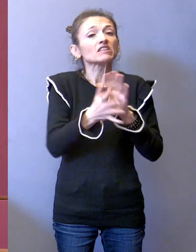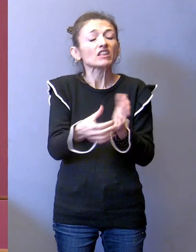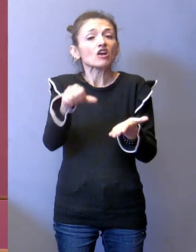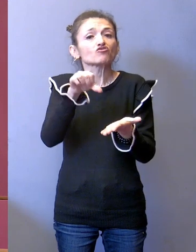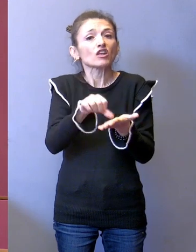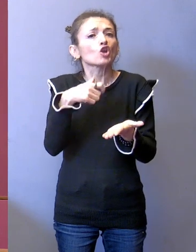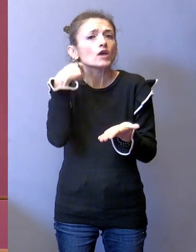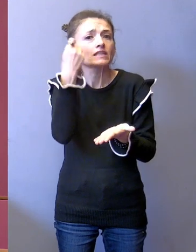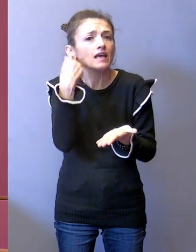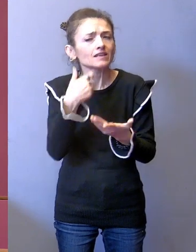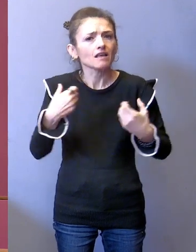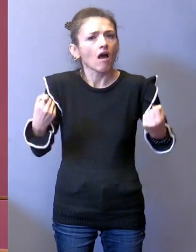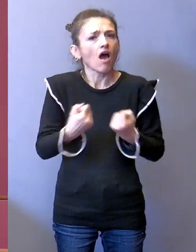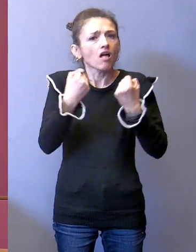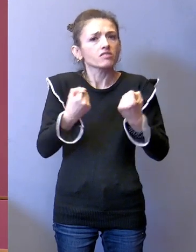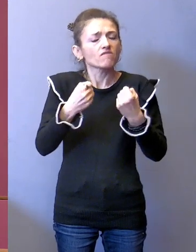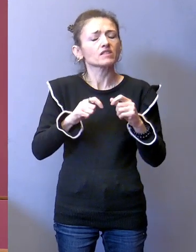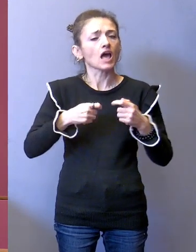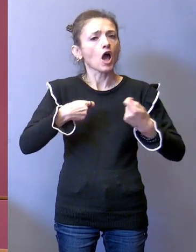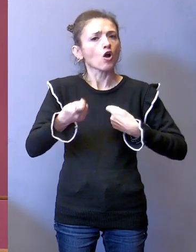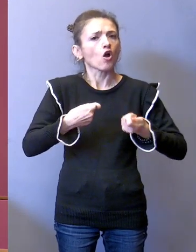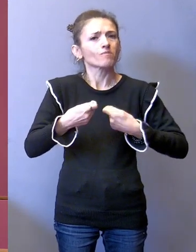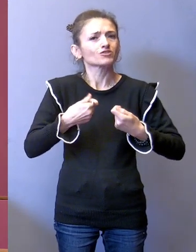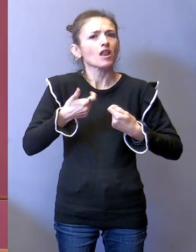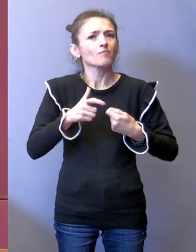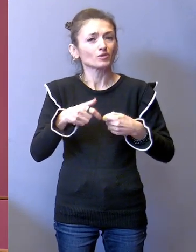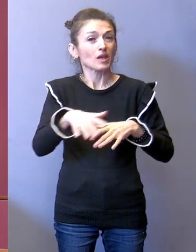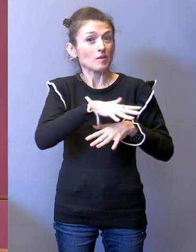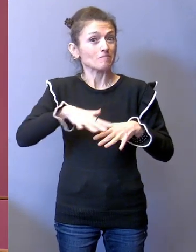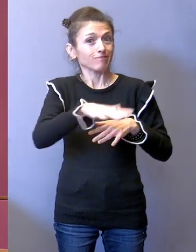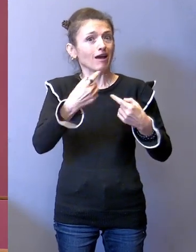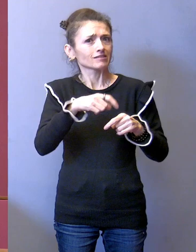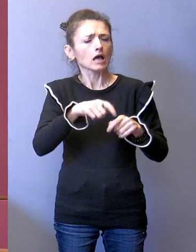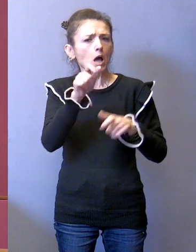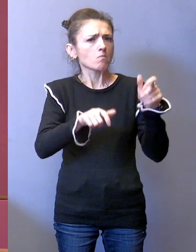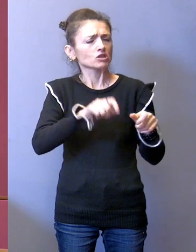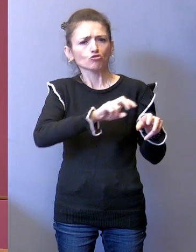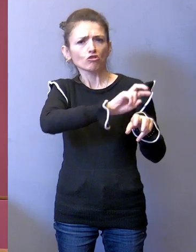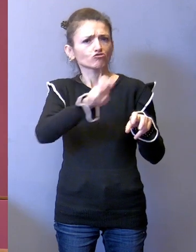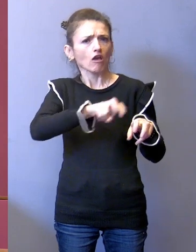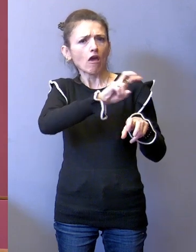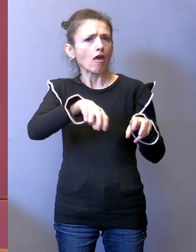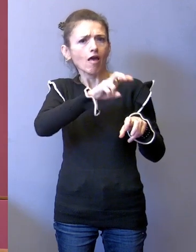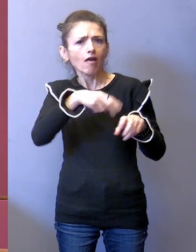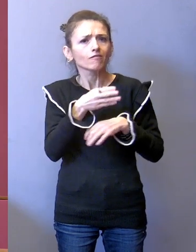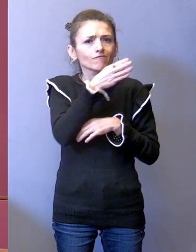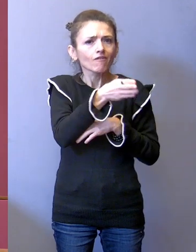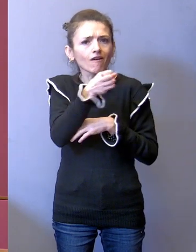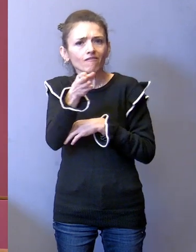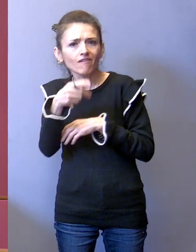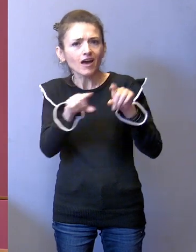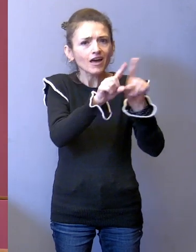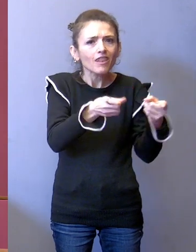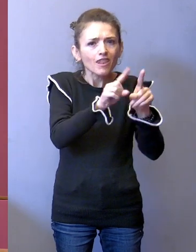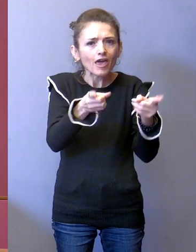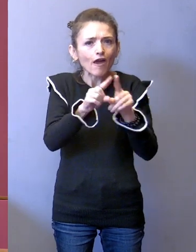interesse anche per le attività commerciali perché in piazza della Ferrari scenderanno molte persone per frequentare i negozi di quartiere ma